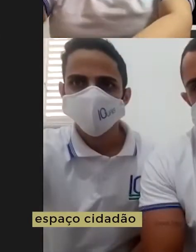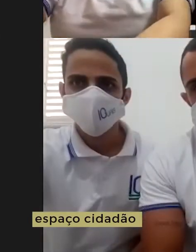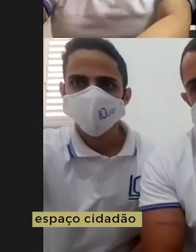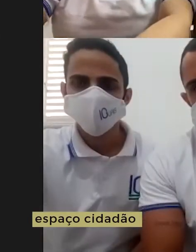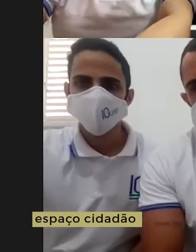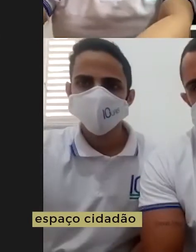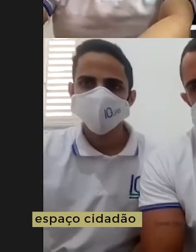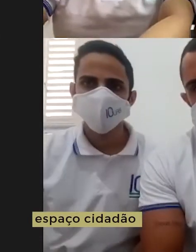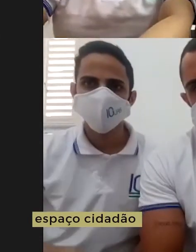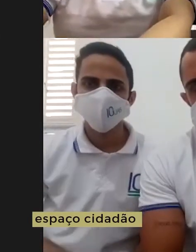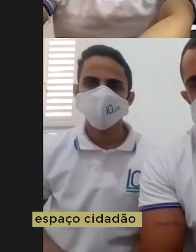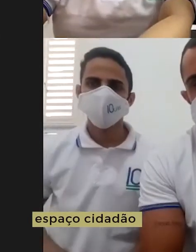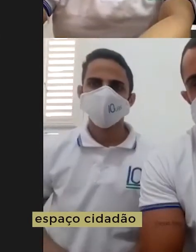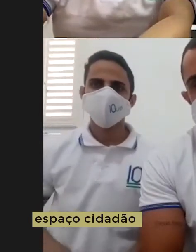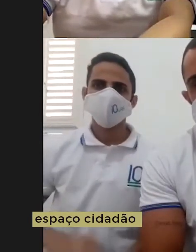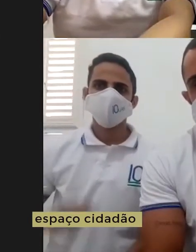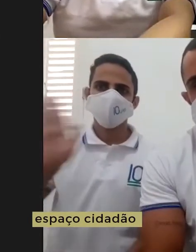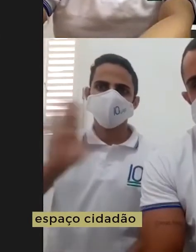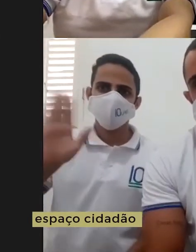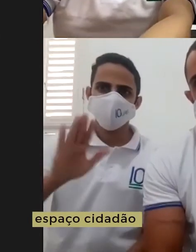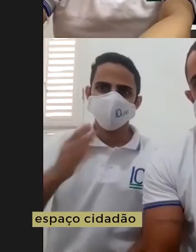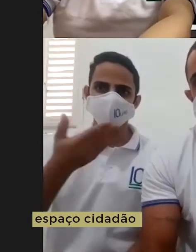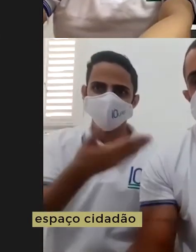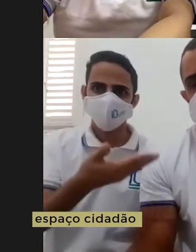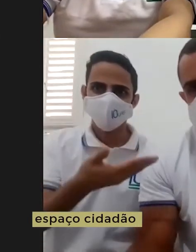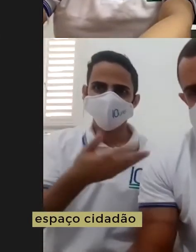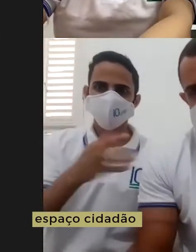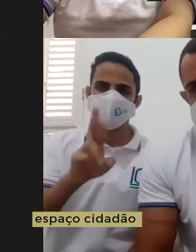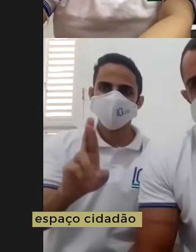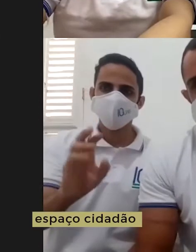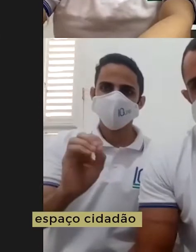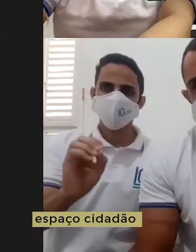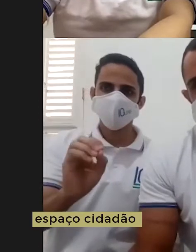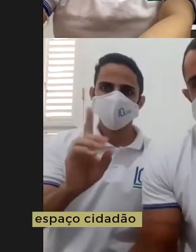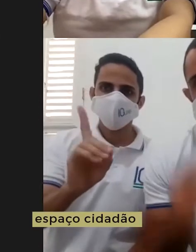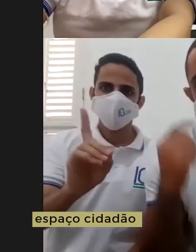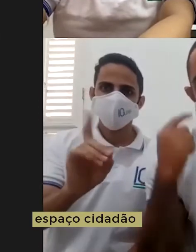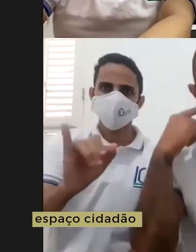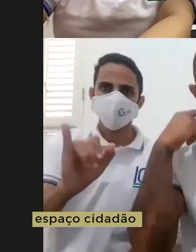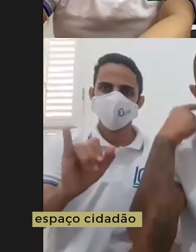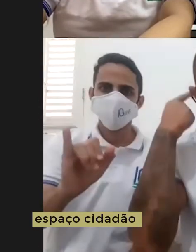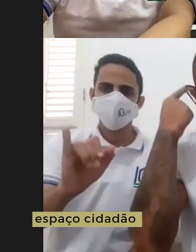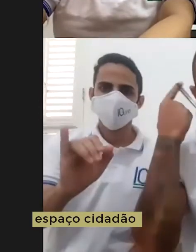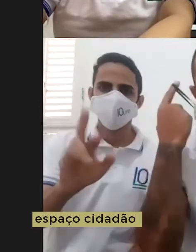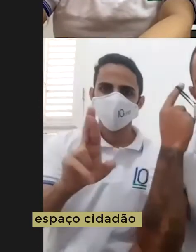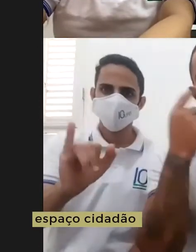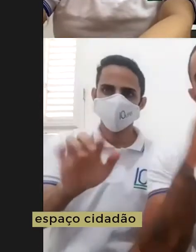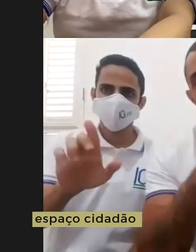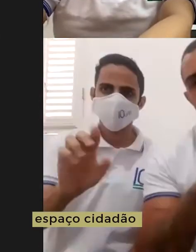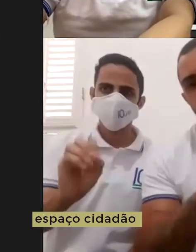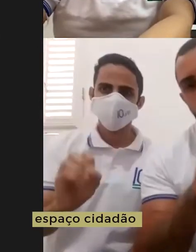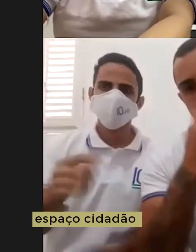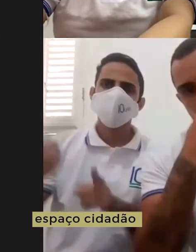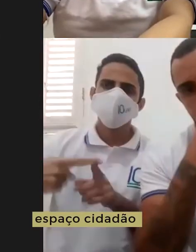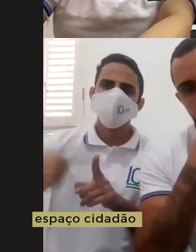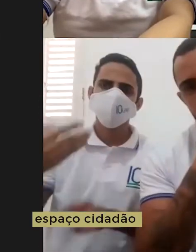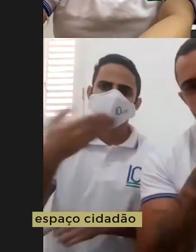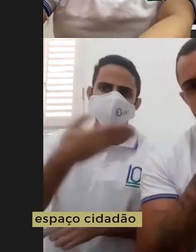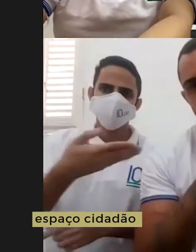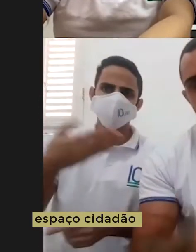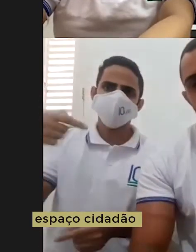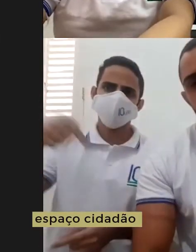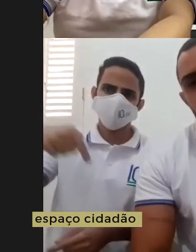o Rodrigo Santos, né? Eu peço que você fale agora, compartilhe com o pessoal qual é a sua principal motivação de estar participando dessa candidatura,